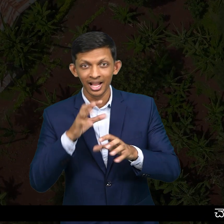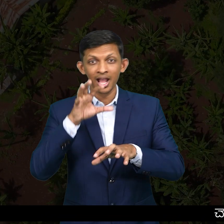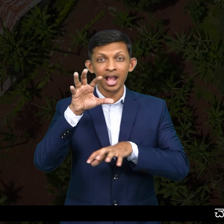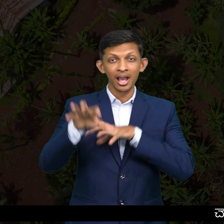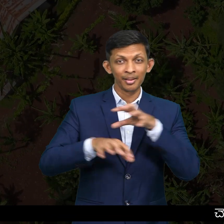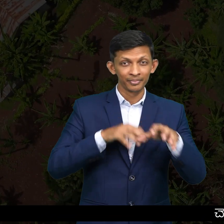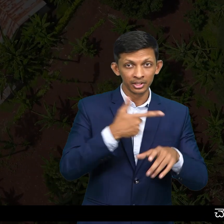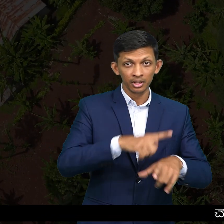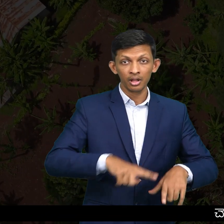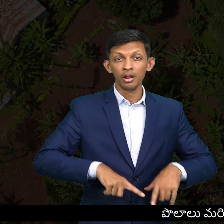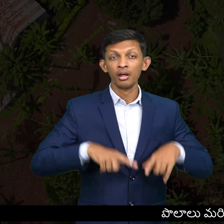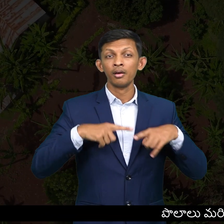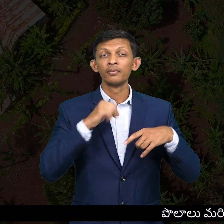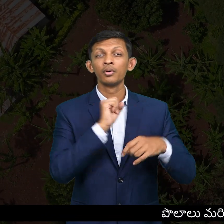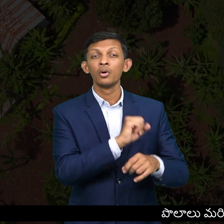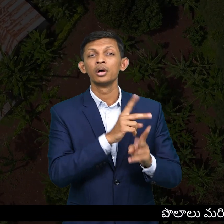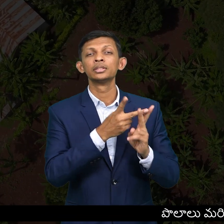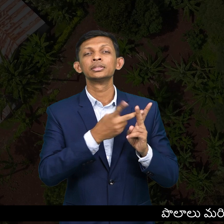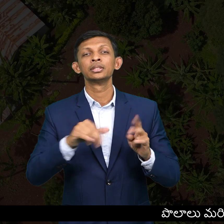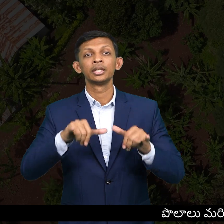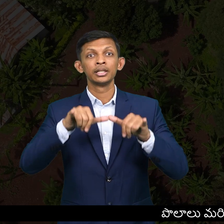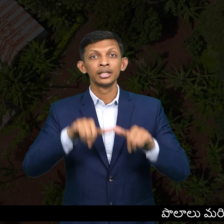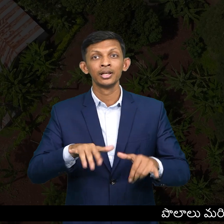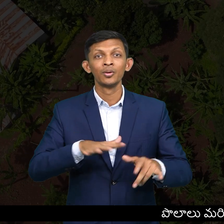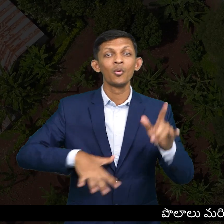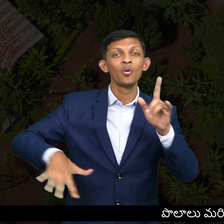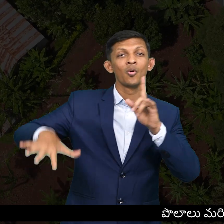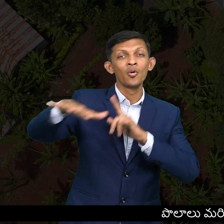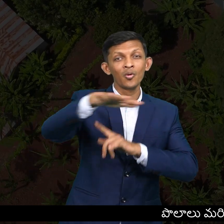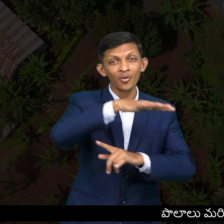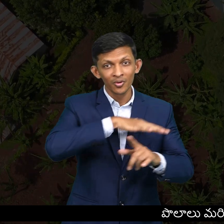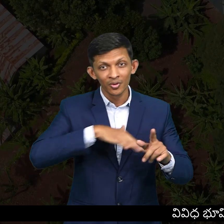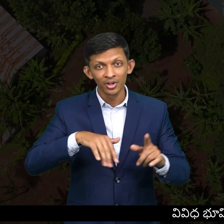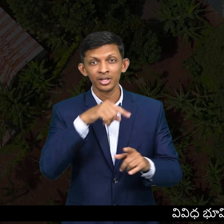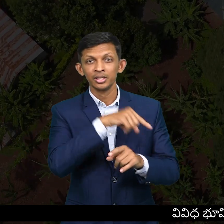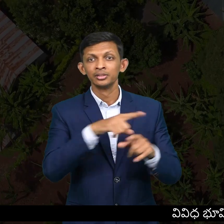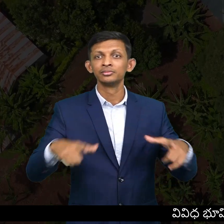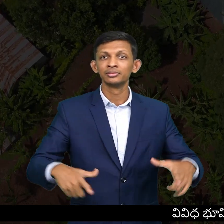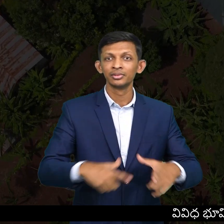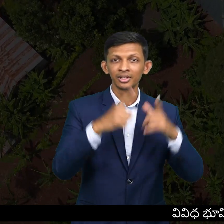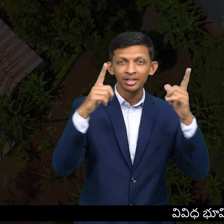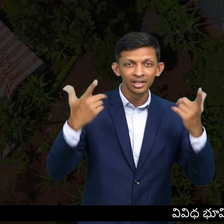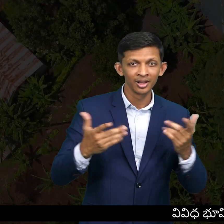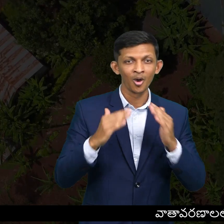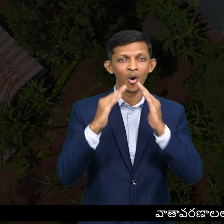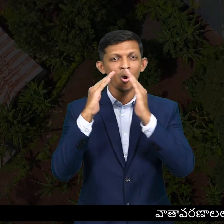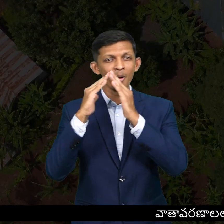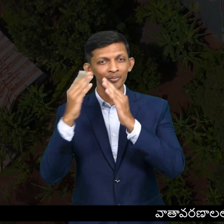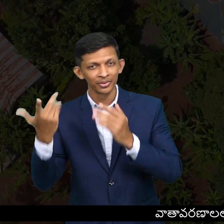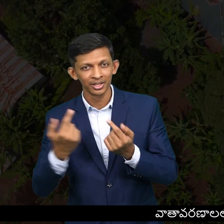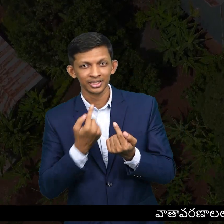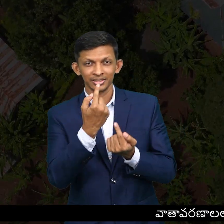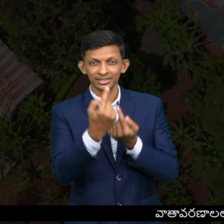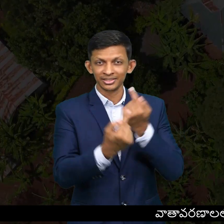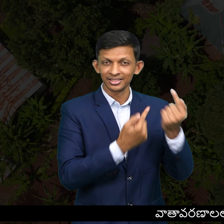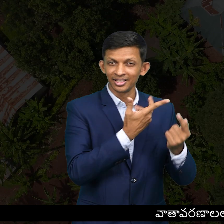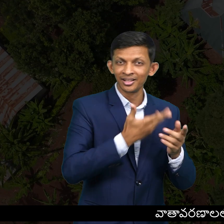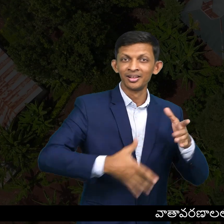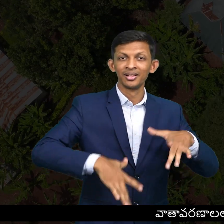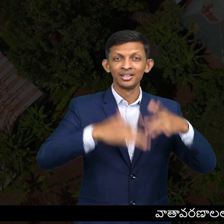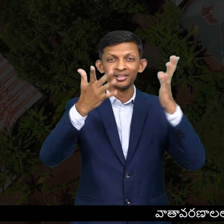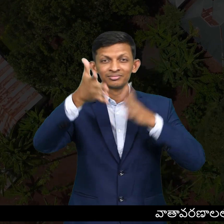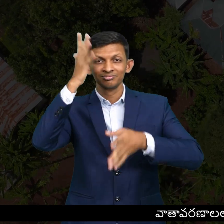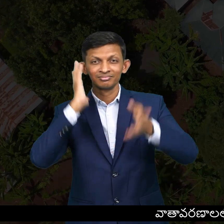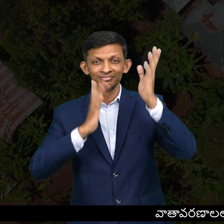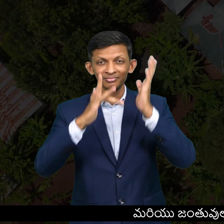చెట్లు, ఇళ్ళు, పొలాలు మరియు అడవులు వంటి వివిధ భూమికి సంబంధించిన వాతావరణాలలో